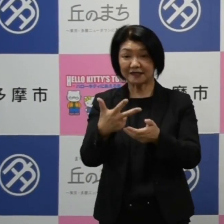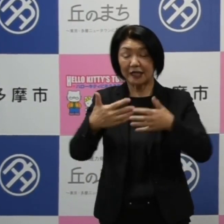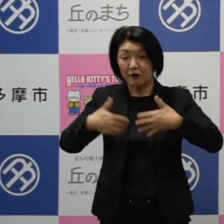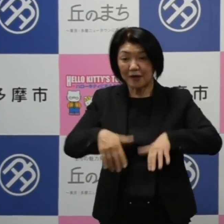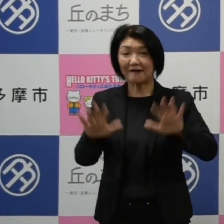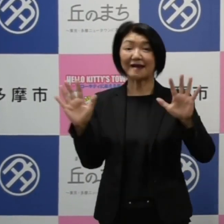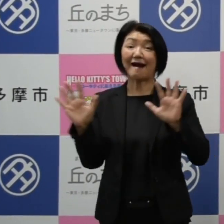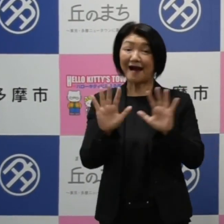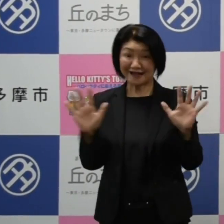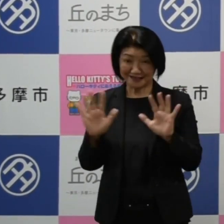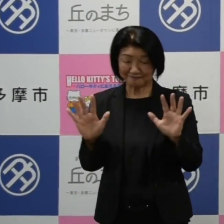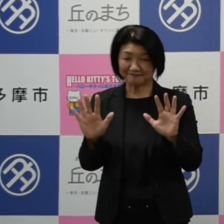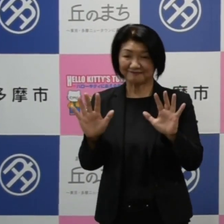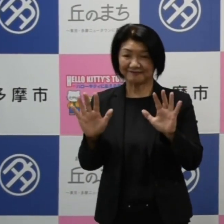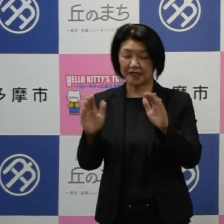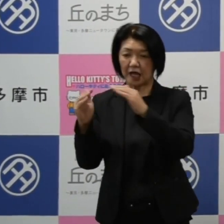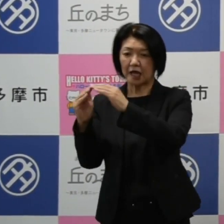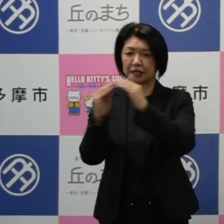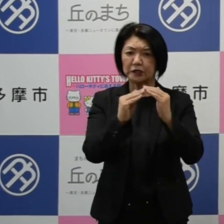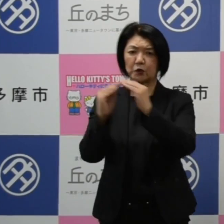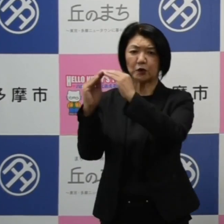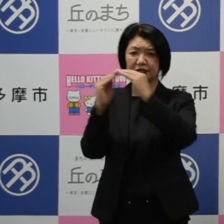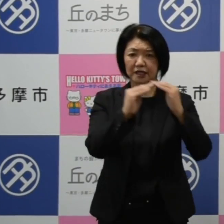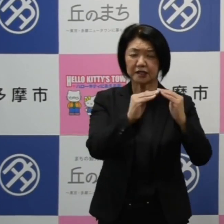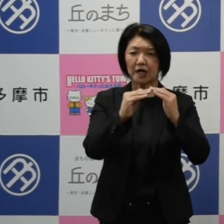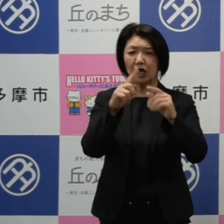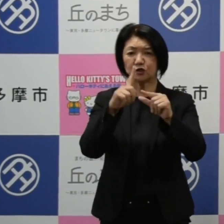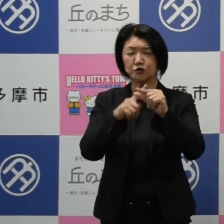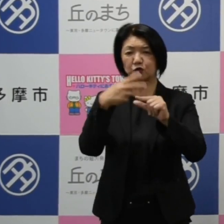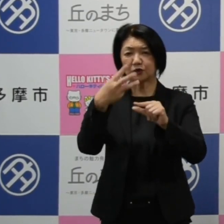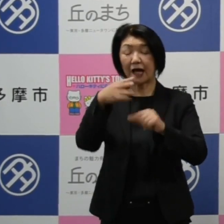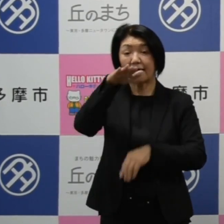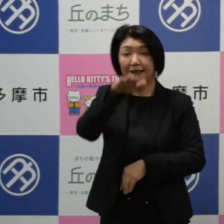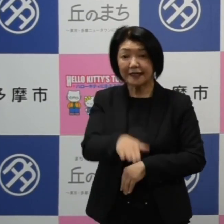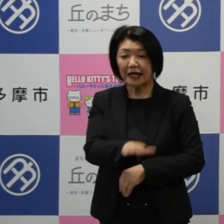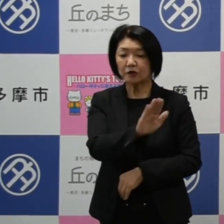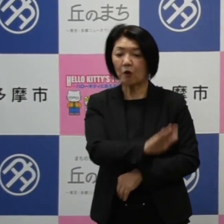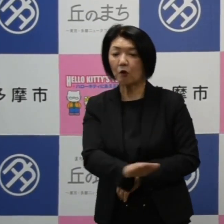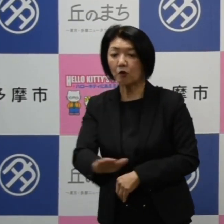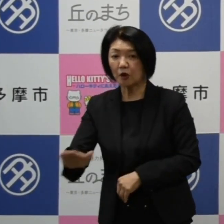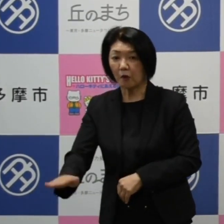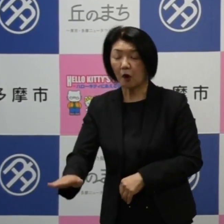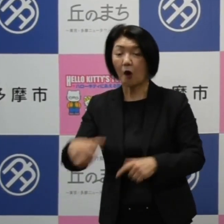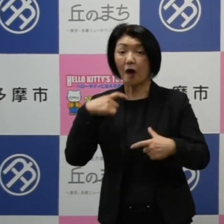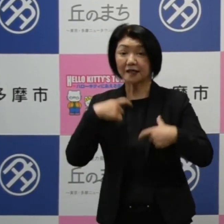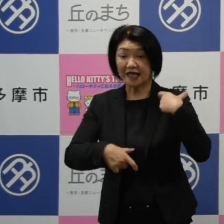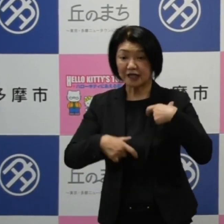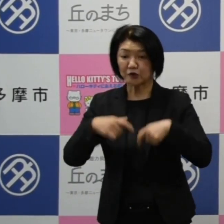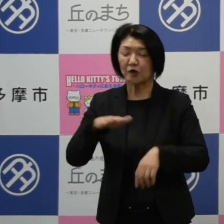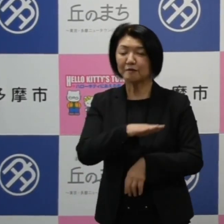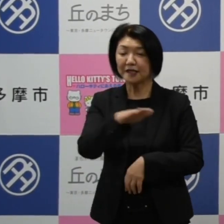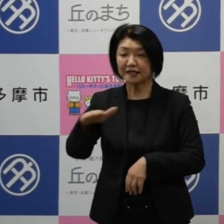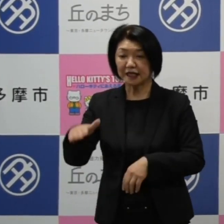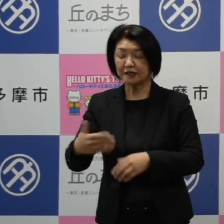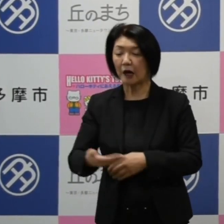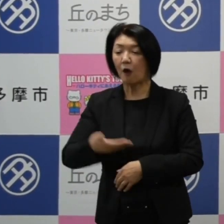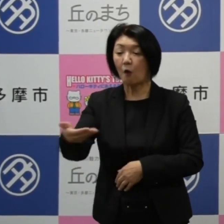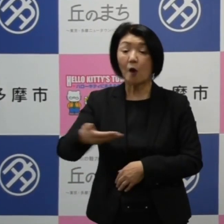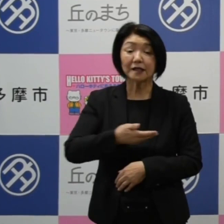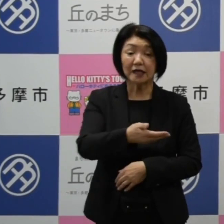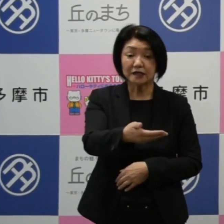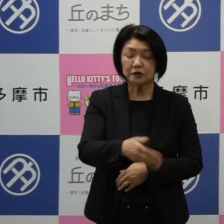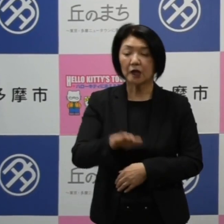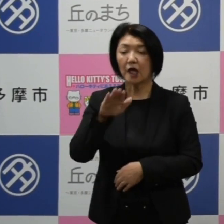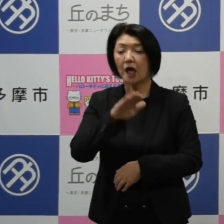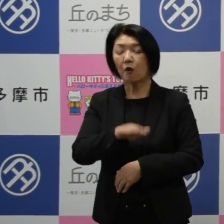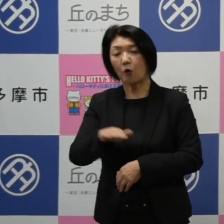生児、転居されてきた中学3年までの子ども、児童、生徒の皆さんにお渡しする子